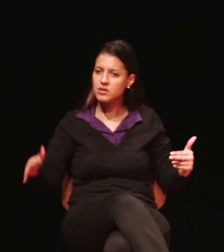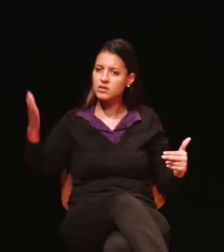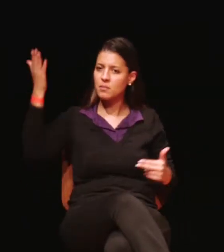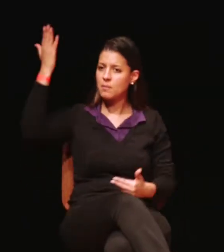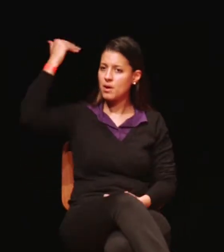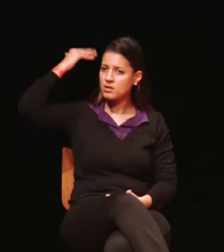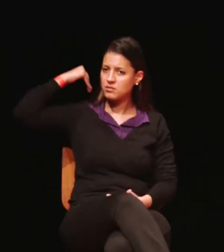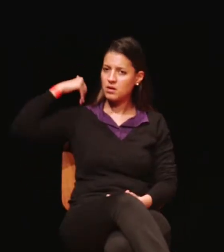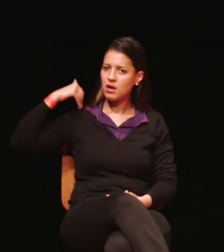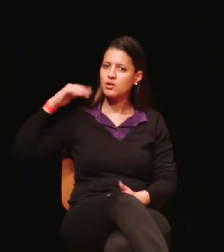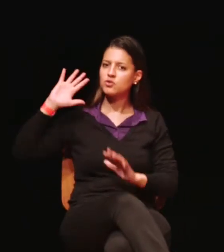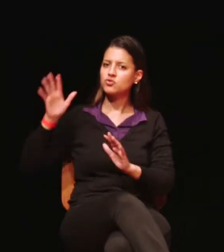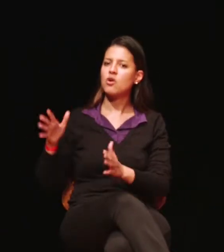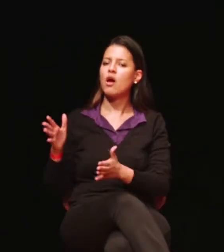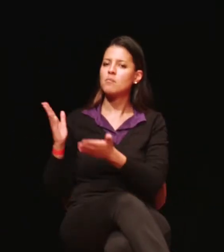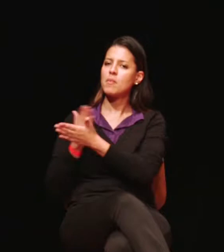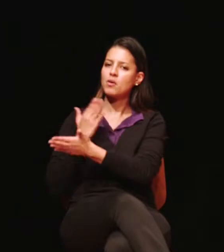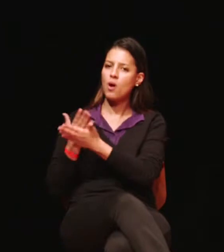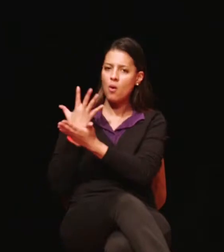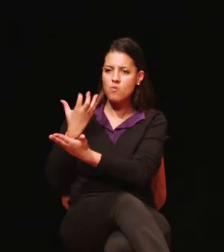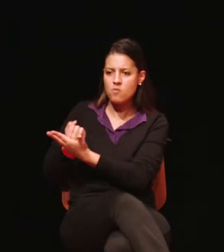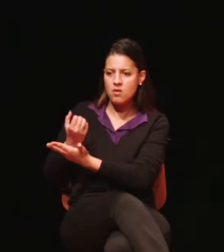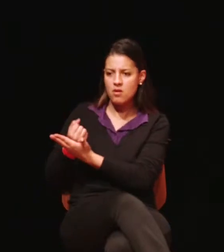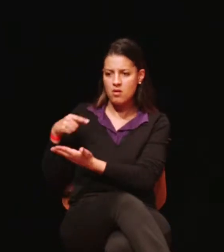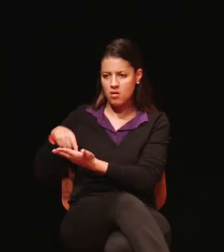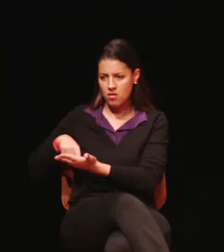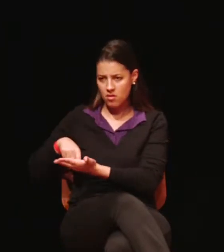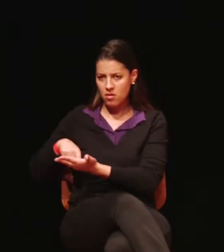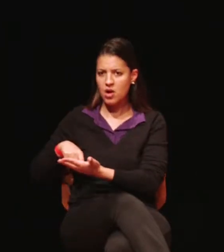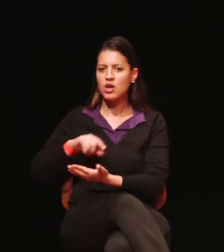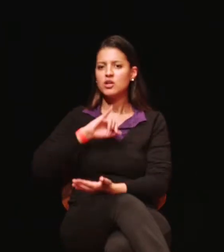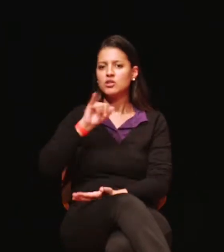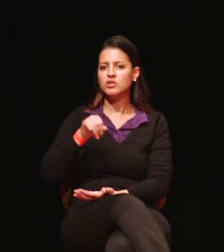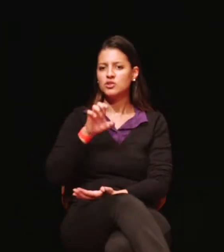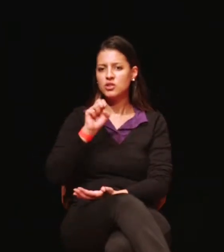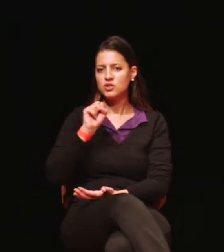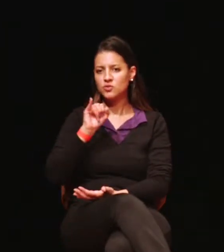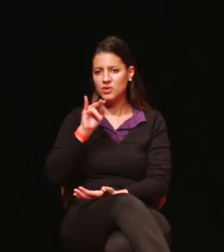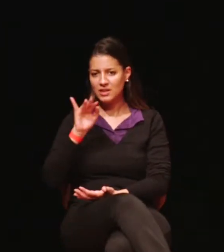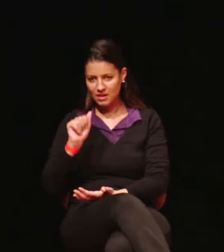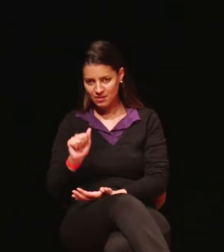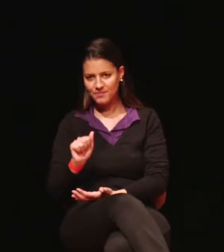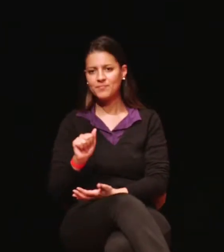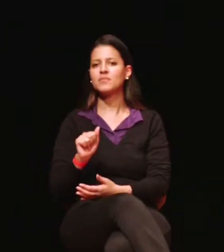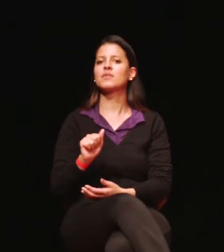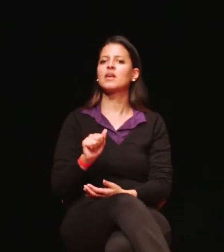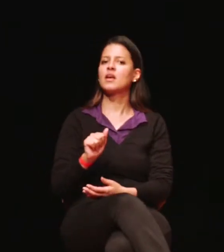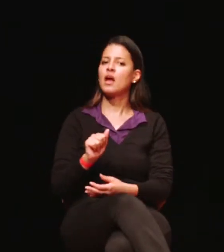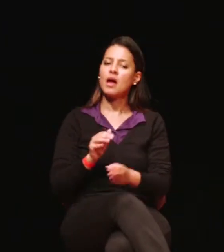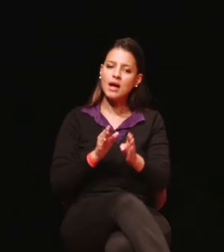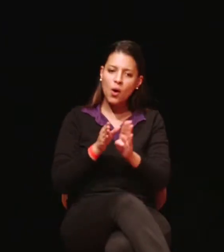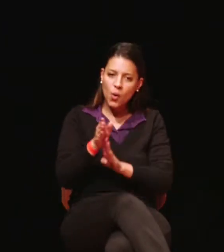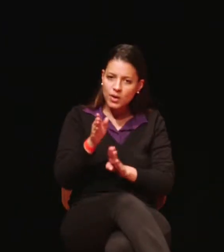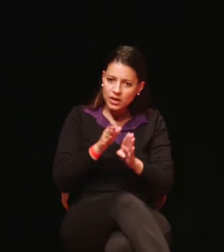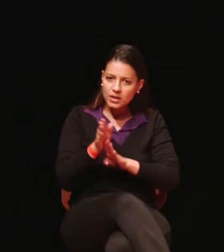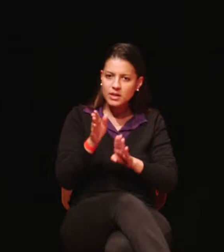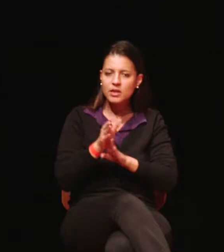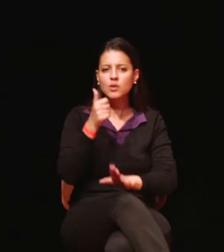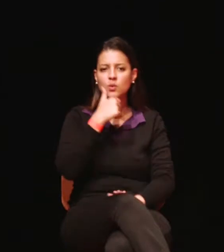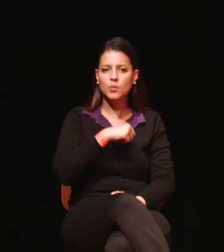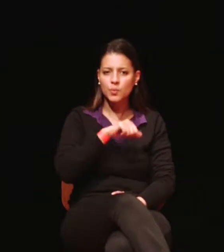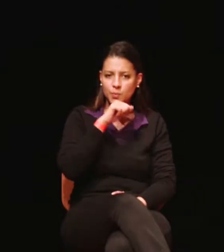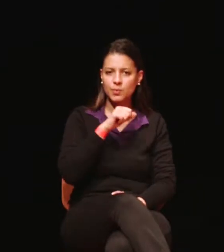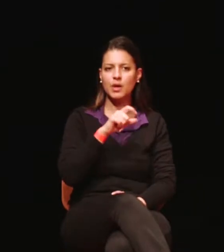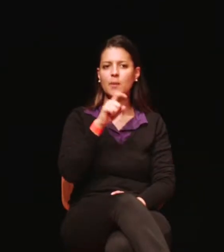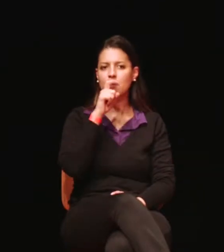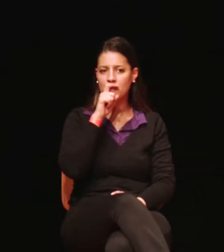ficou registrado nos manuais de puerícia. O jesuíta chega mesmo a orientar pais na escolha de